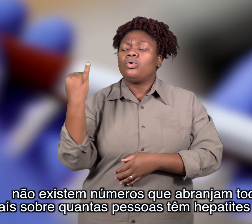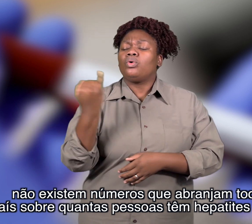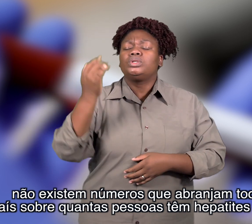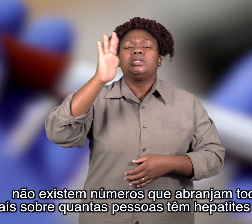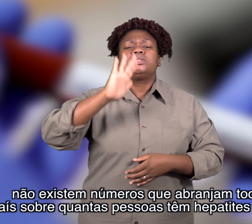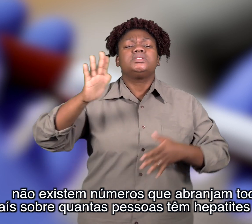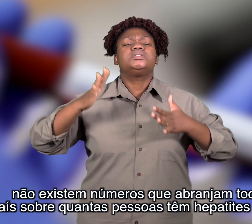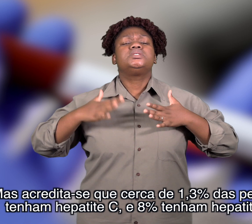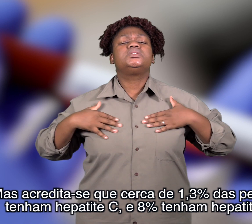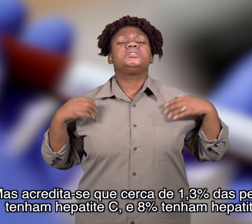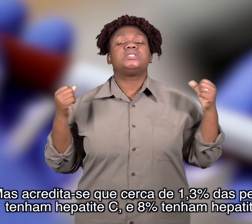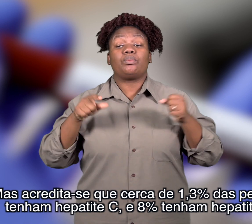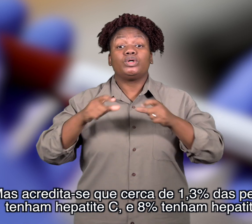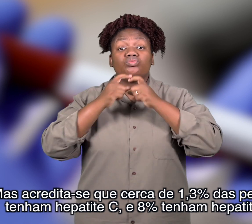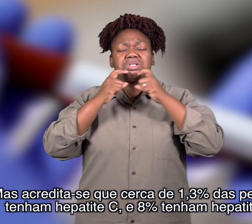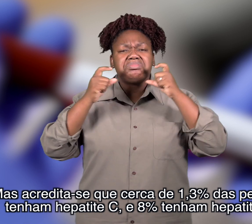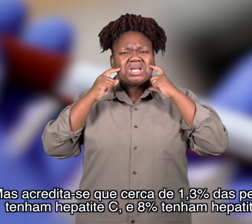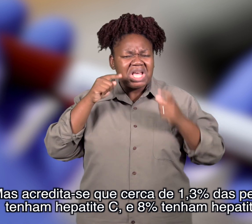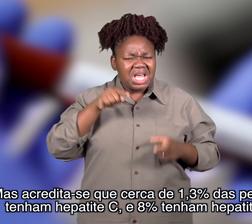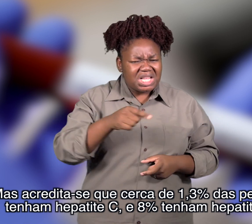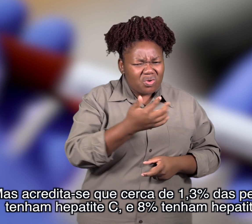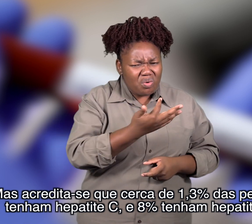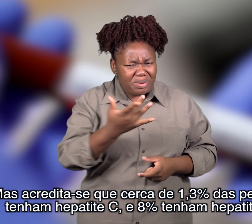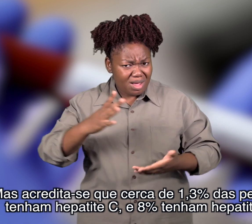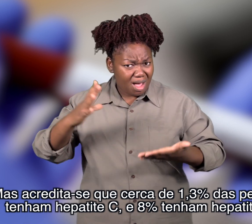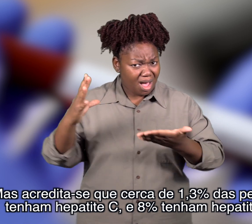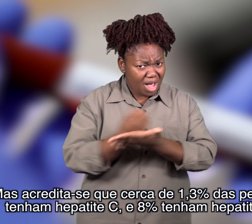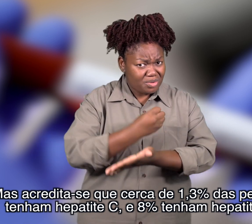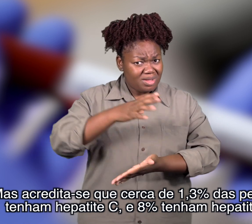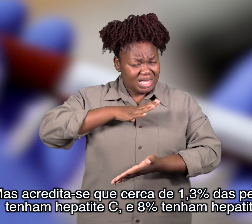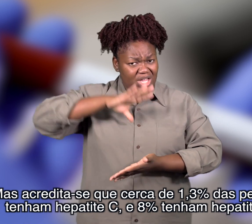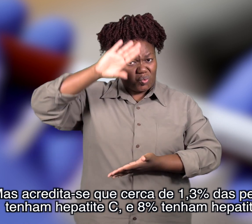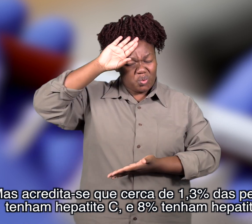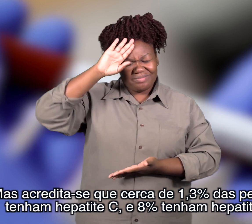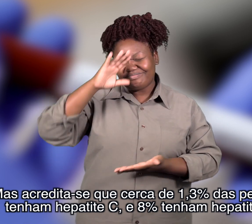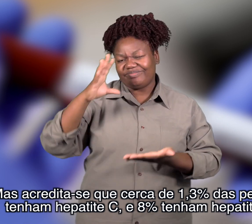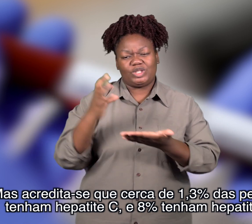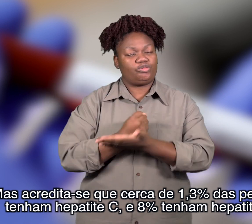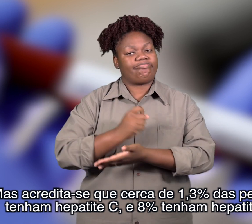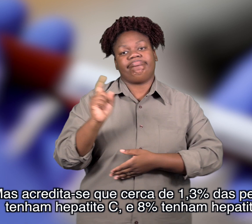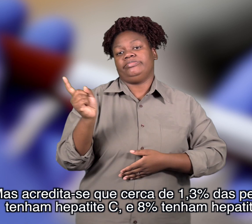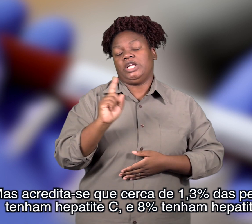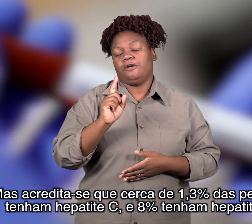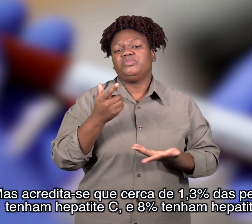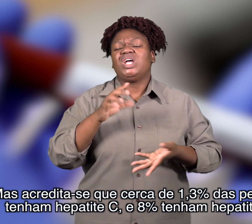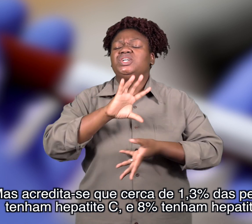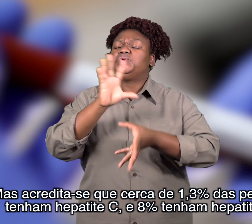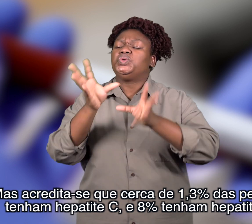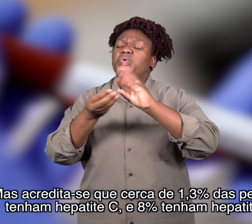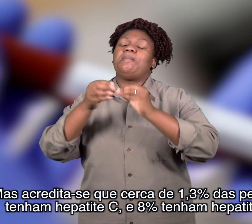B e C, mas acredita-se que cerca de 1,3% das pessoas têm a hepatite C e 8% têm a hepatite